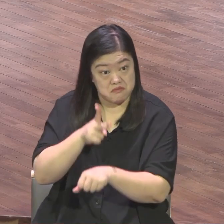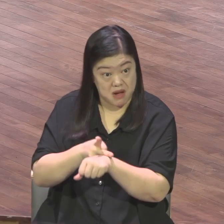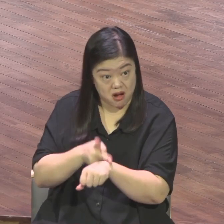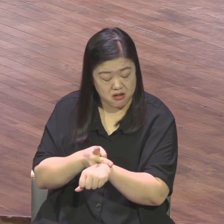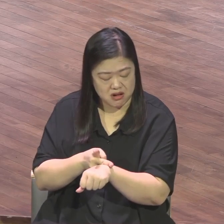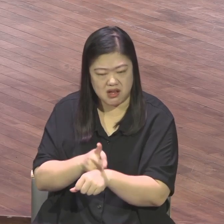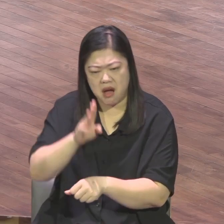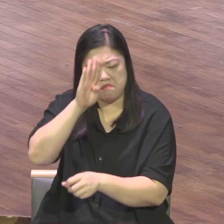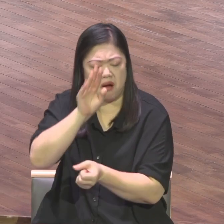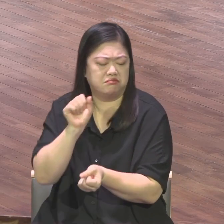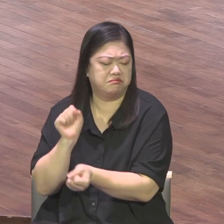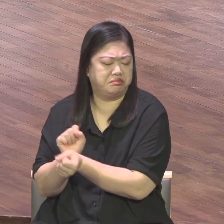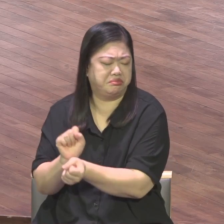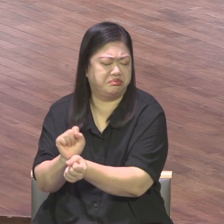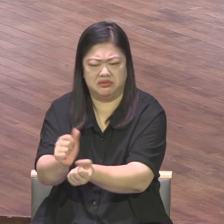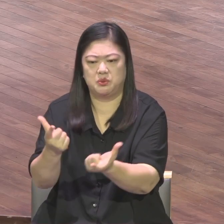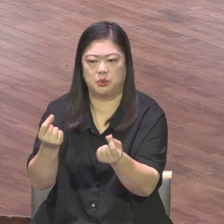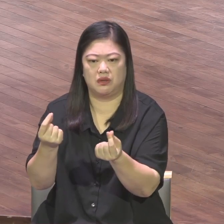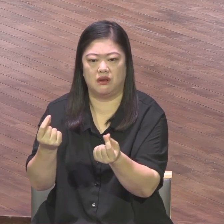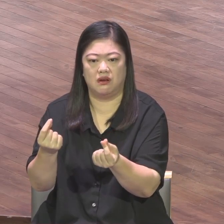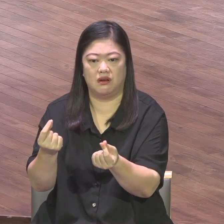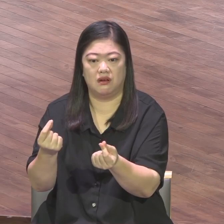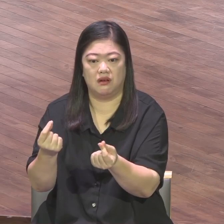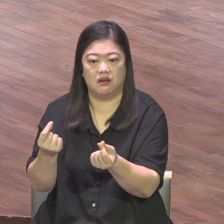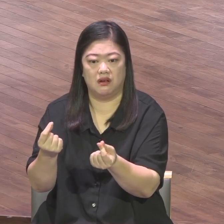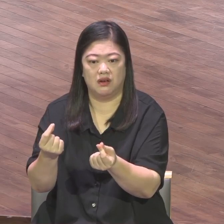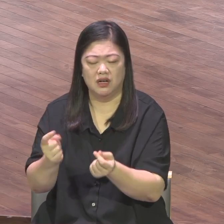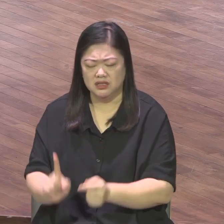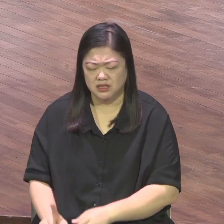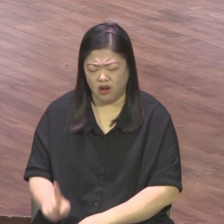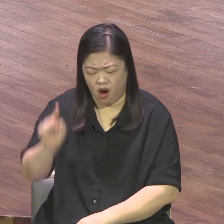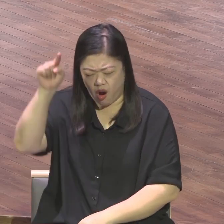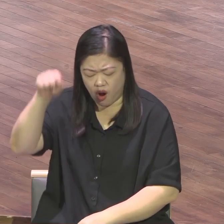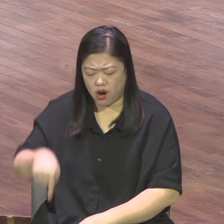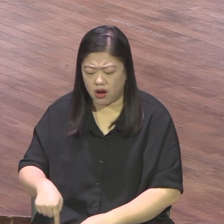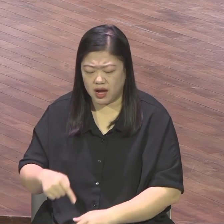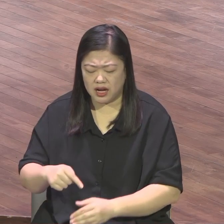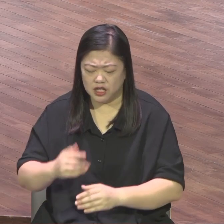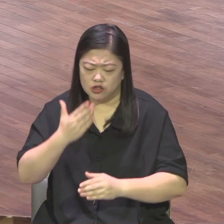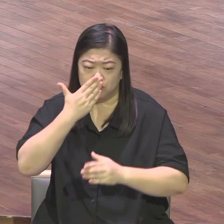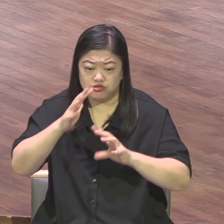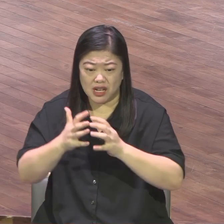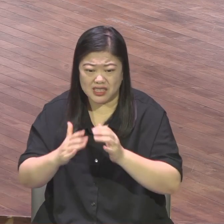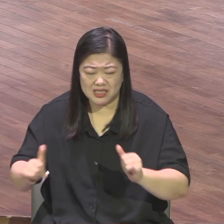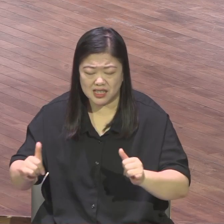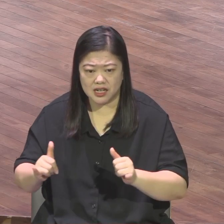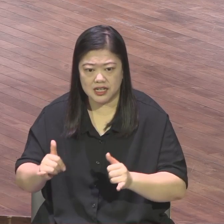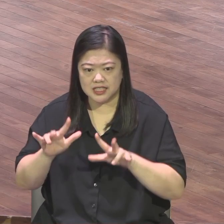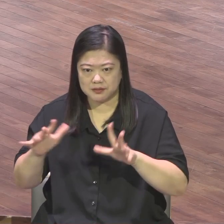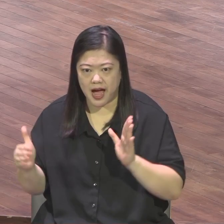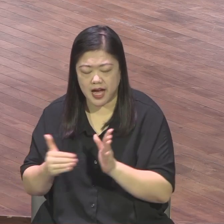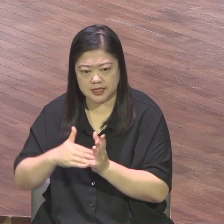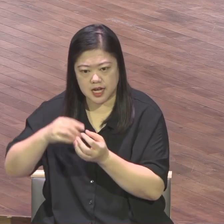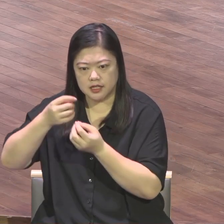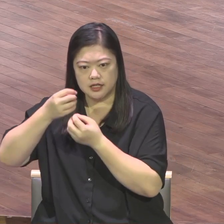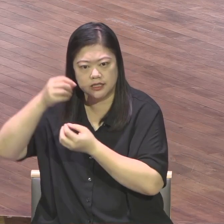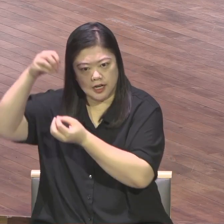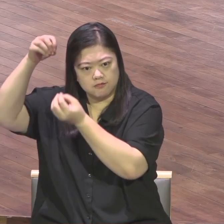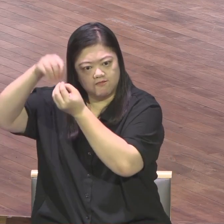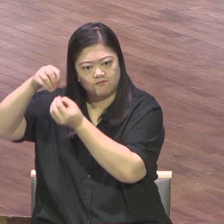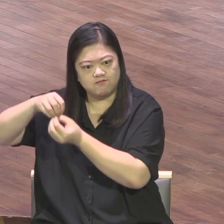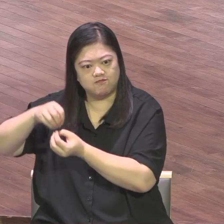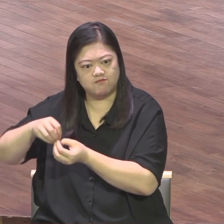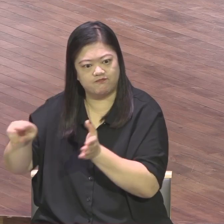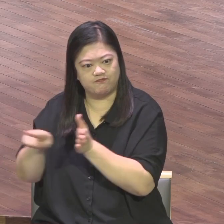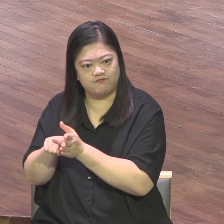전염병 같은 자라 천하에 흩어진 유대인을 다 소요하게 하는 자요 나사렛 이단의